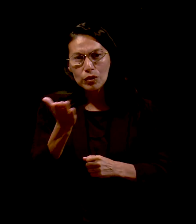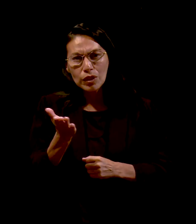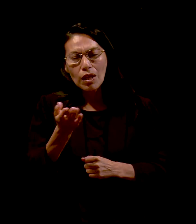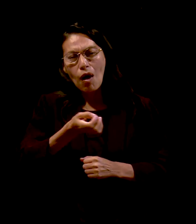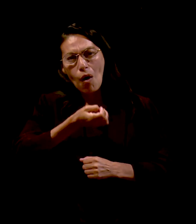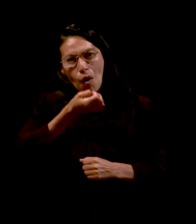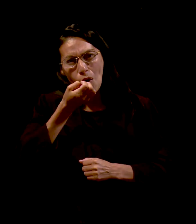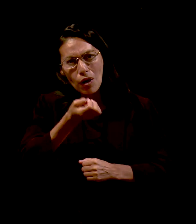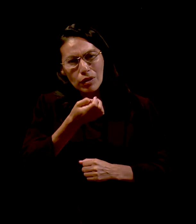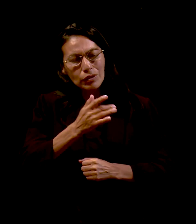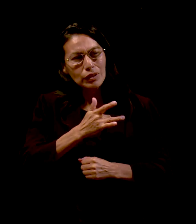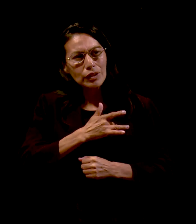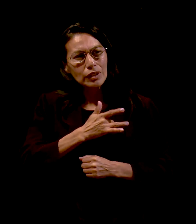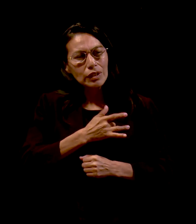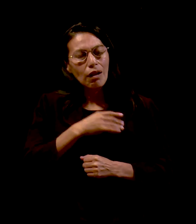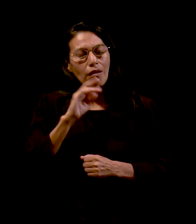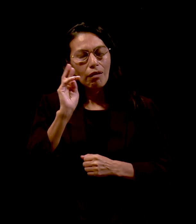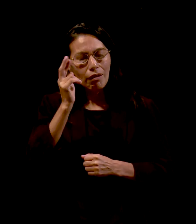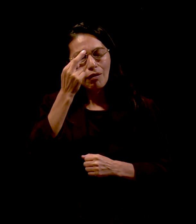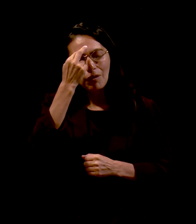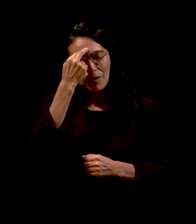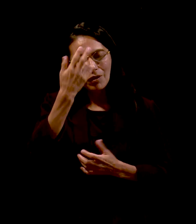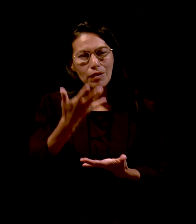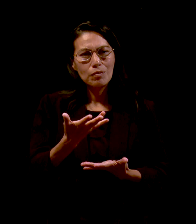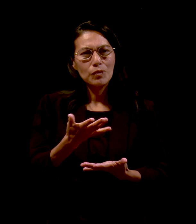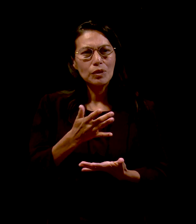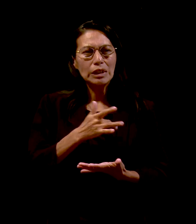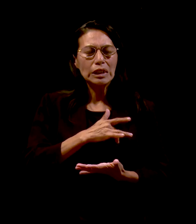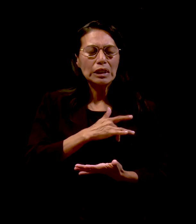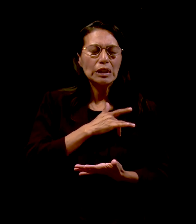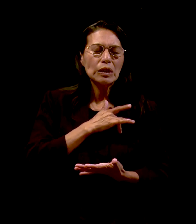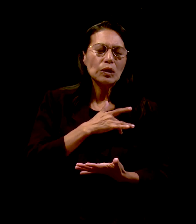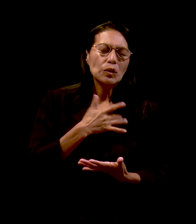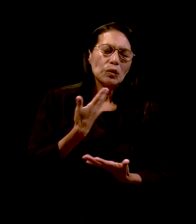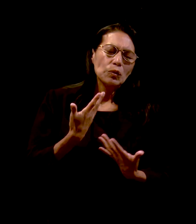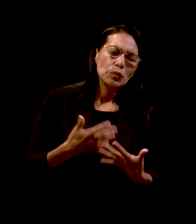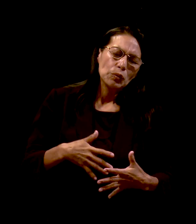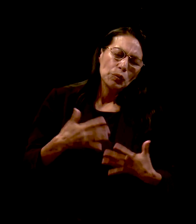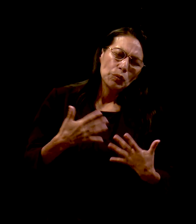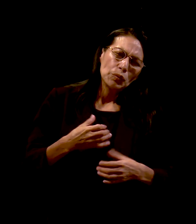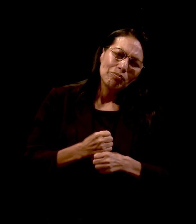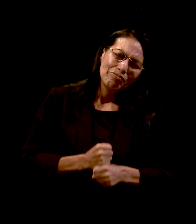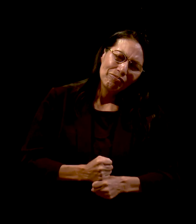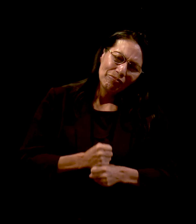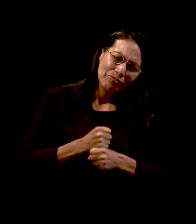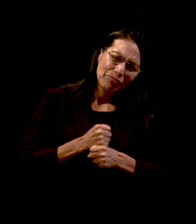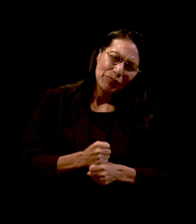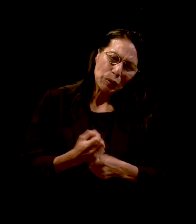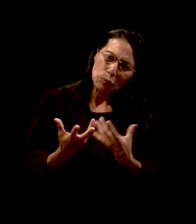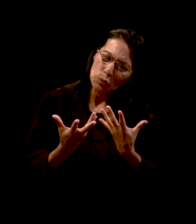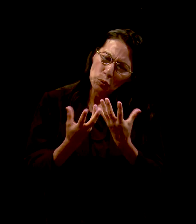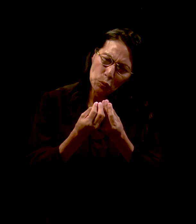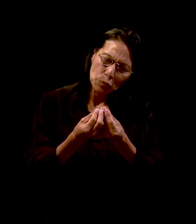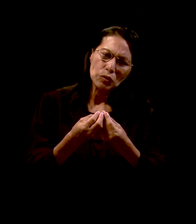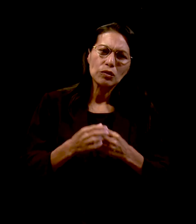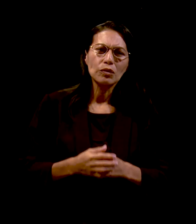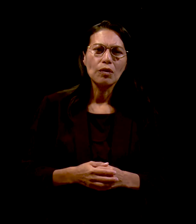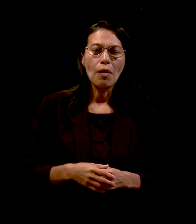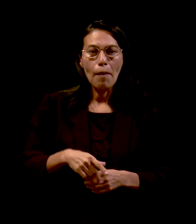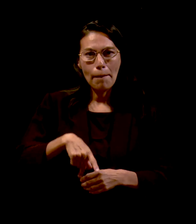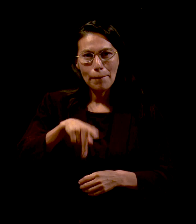muchas de las oraciones de ustedes las llevamos en el corazón y nos duele y